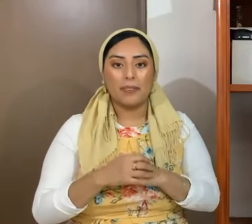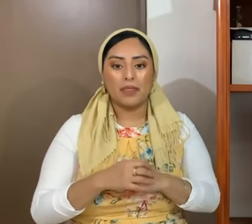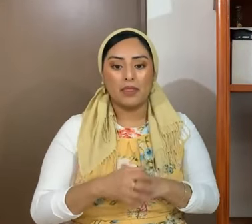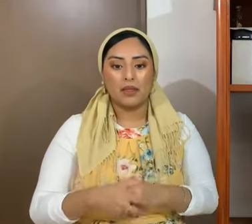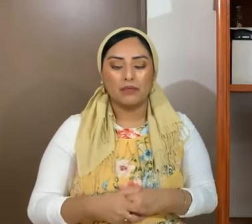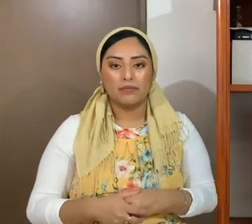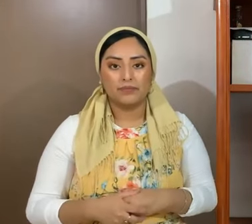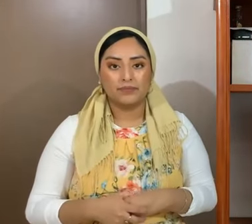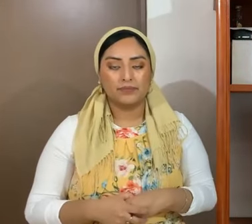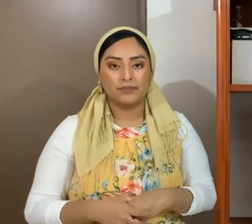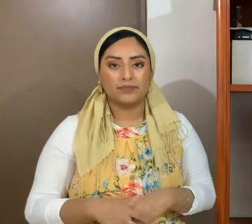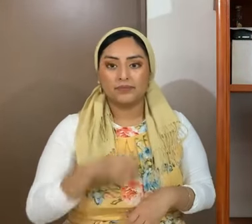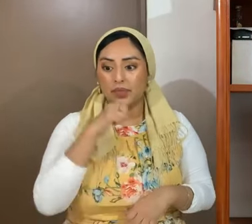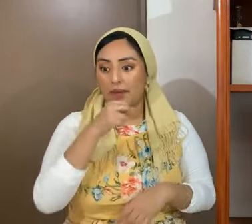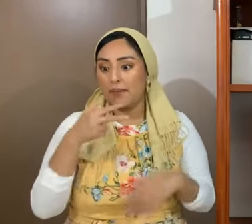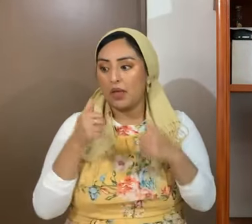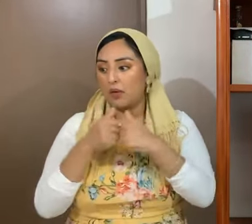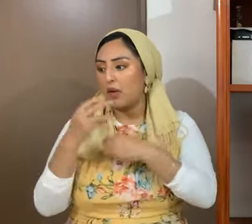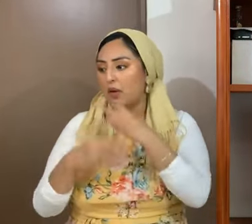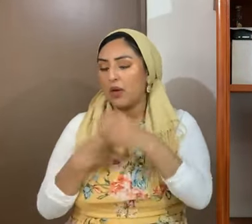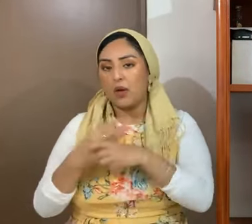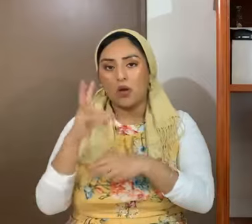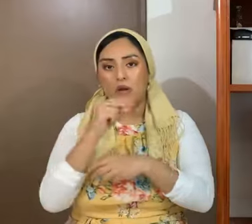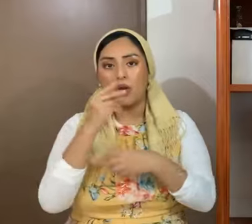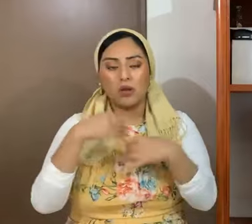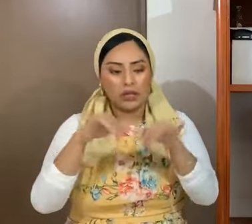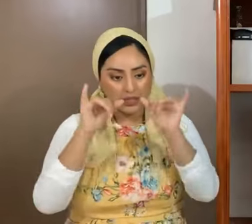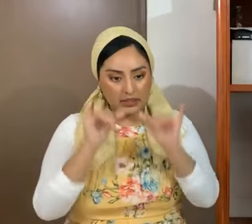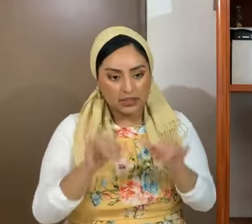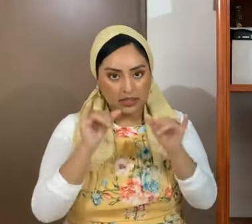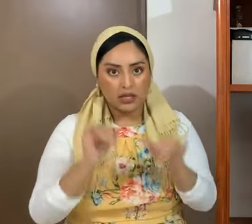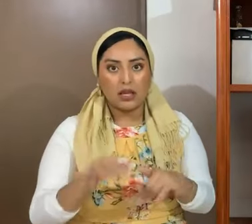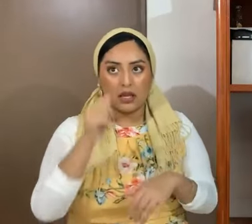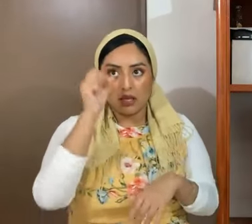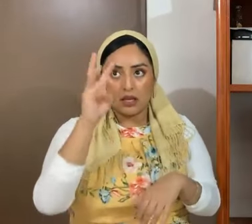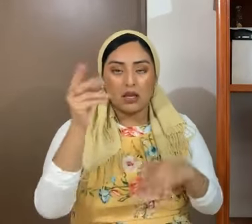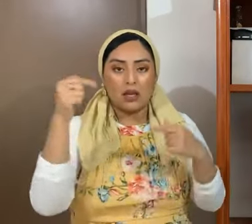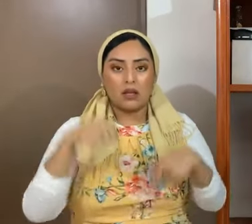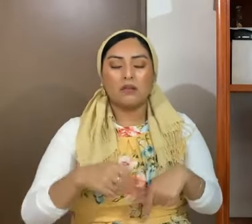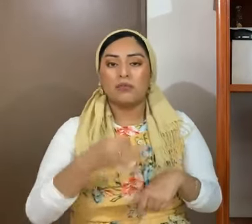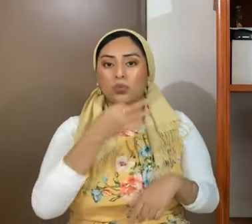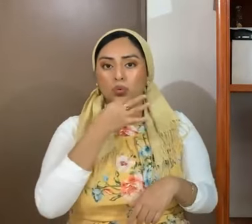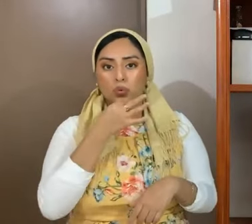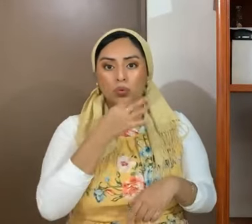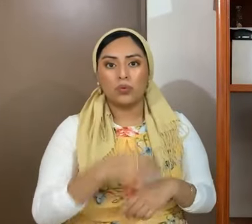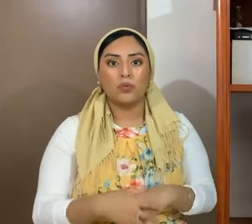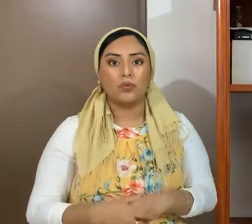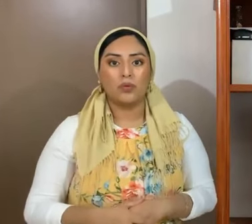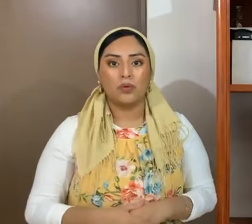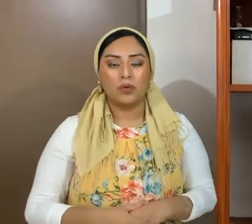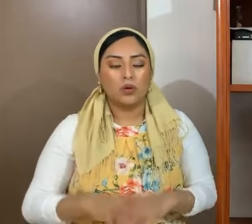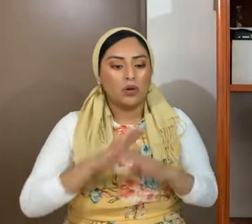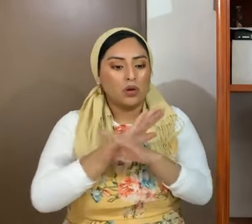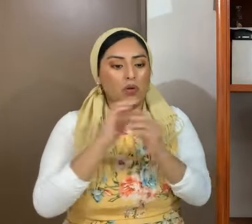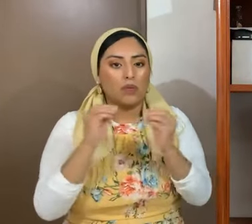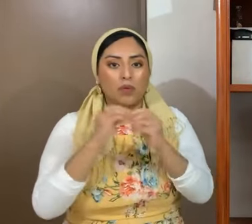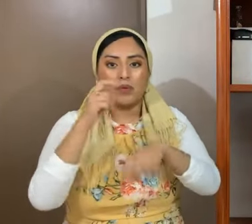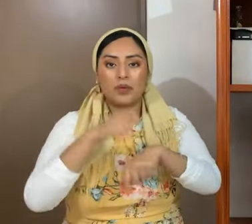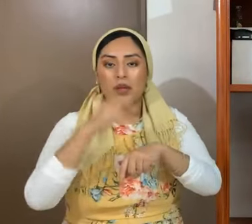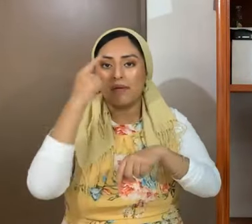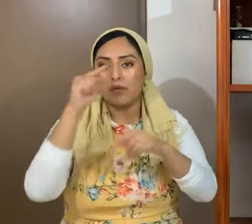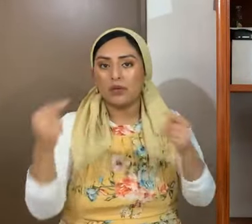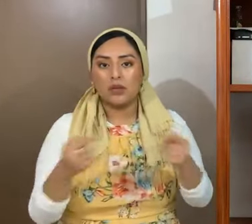asimiles, amado Aj, amada Jod, no te asimiles. Persevera, Yahshua viene pronto. Ya no hay tiempo para